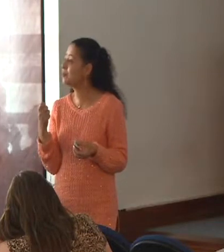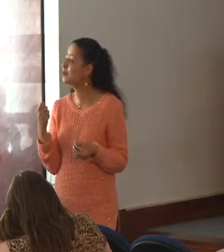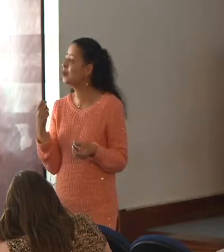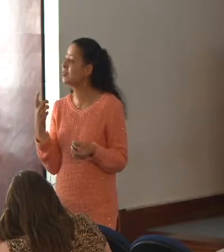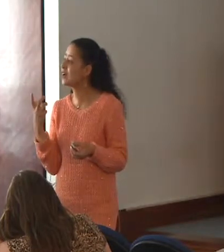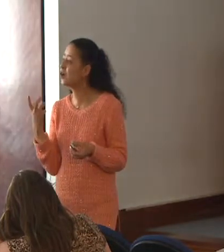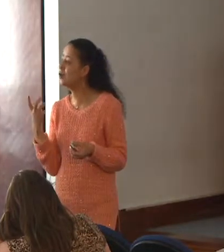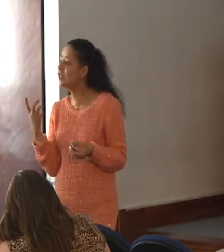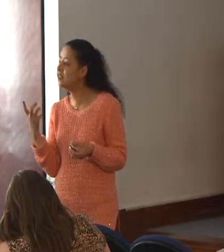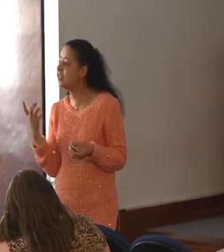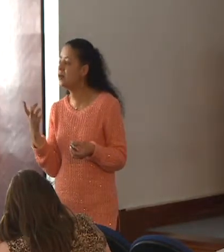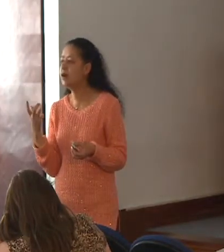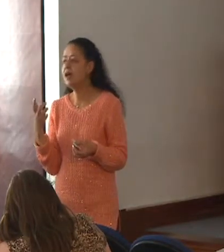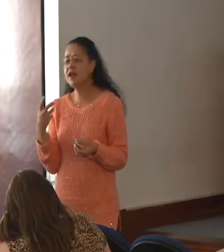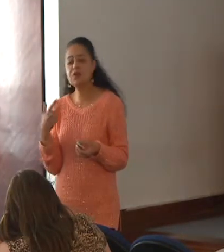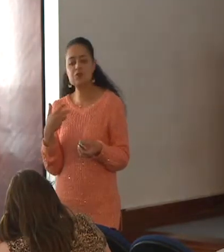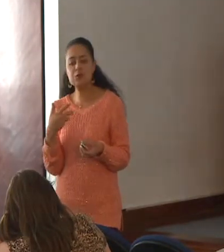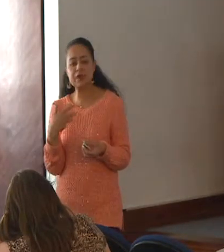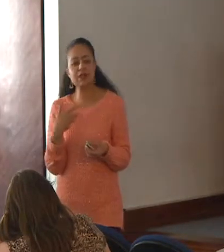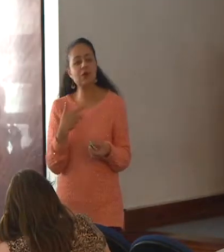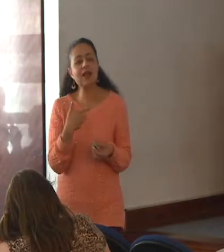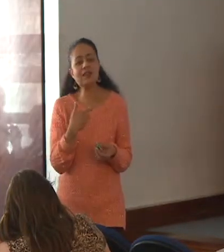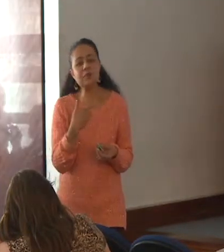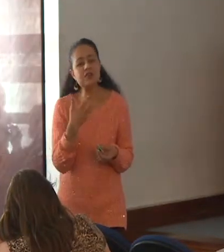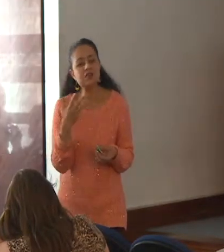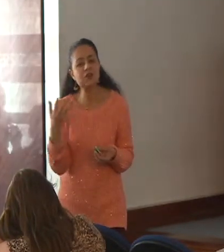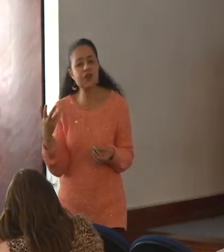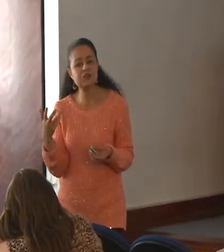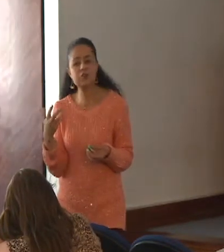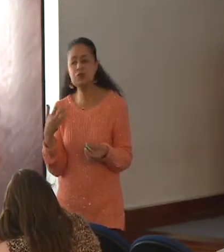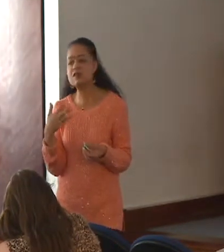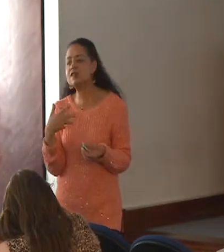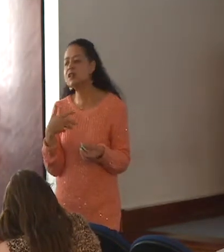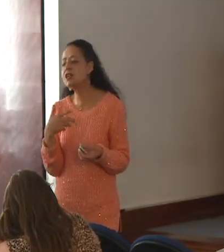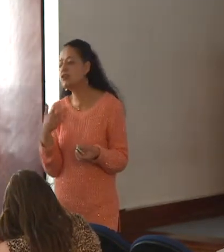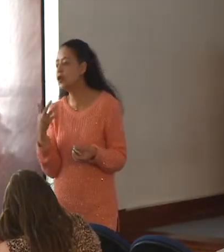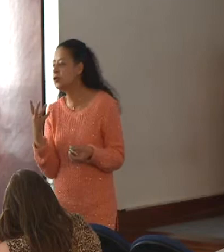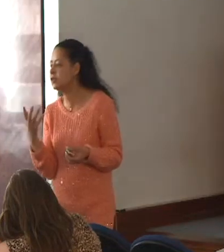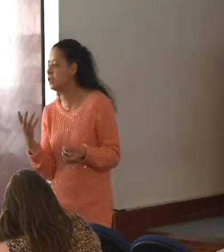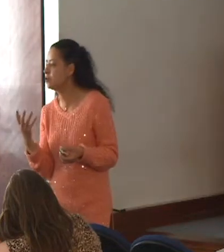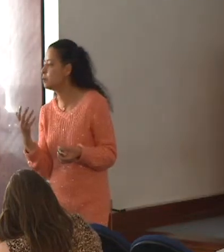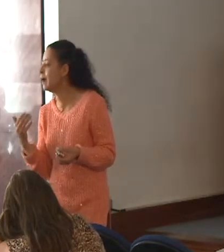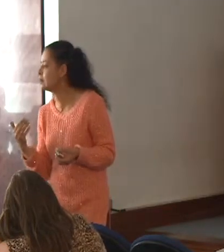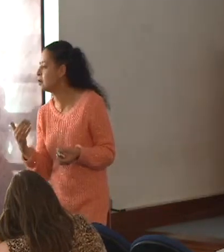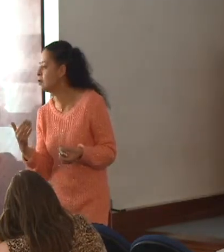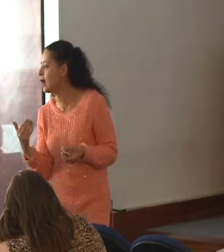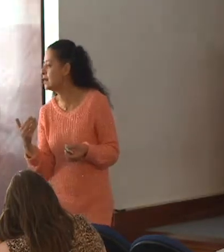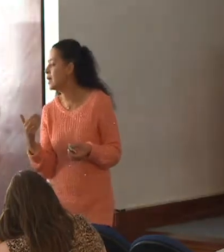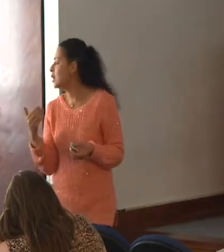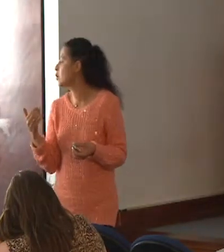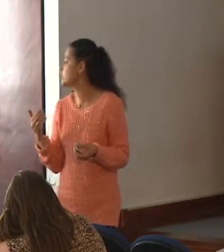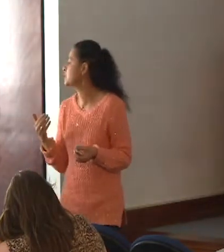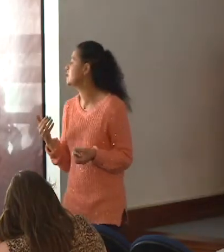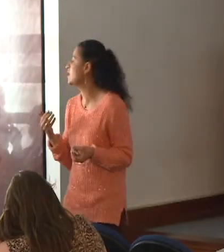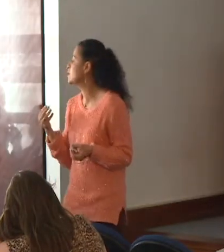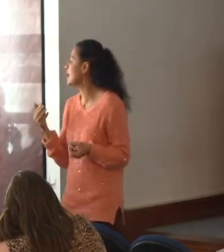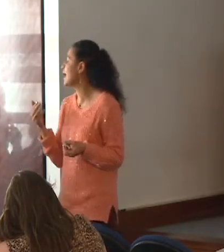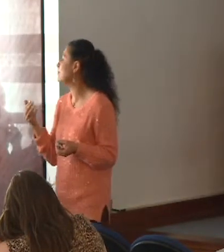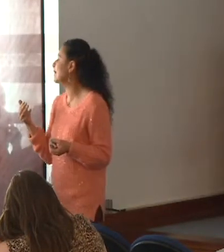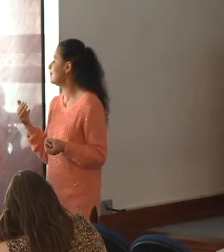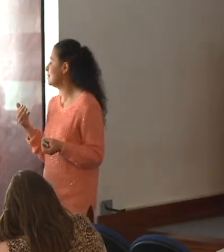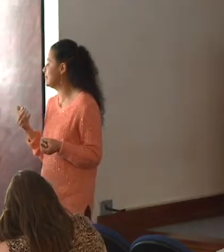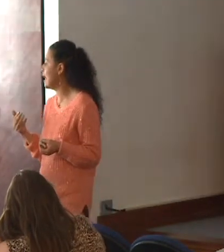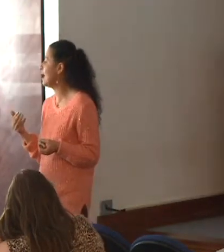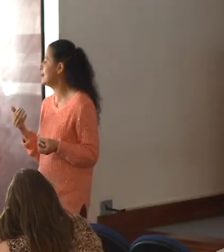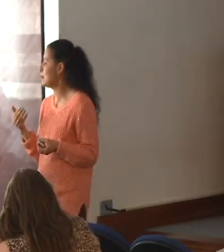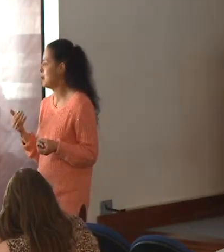una amplia gama desde el punto de vista cognitivo que nos ubica a todas las personas con unos estilos cognitivos particulares y con unos